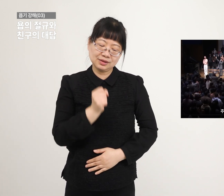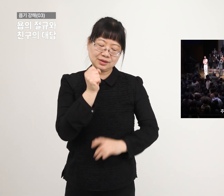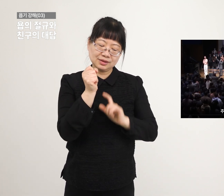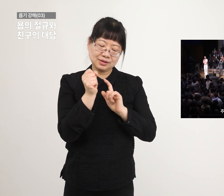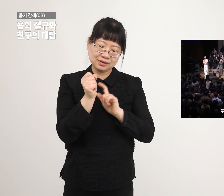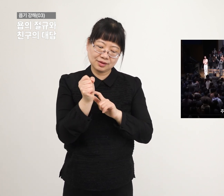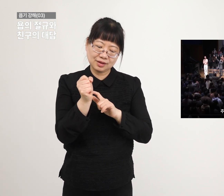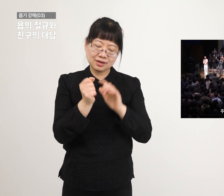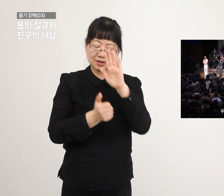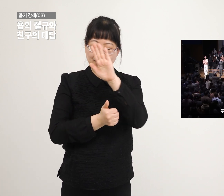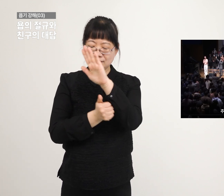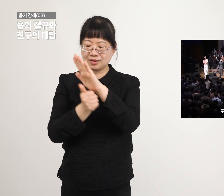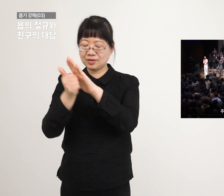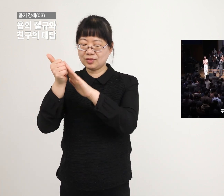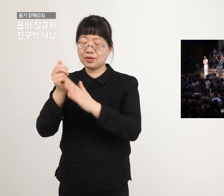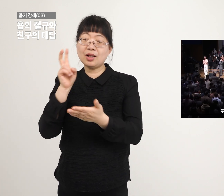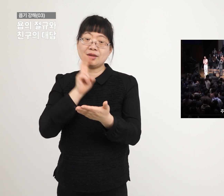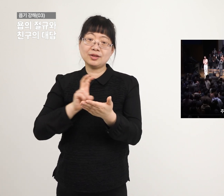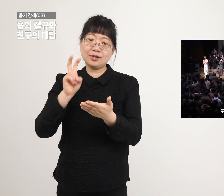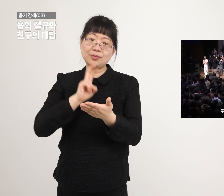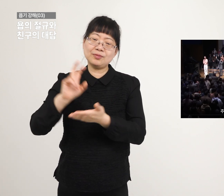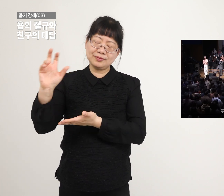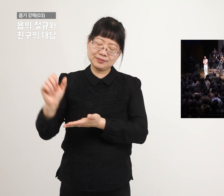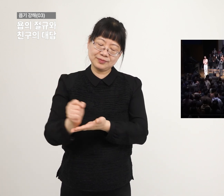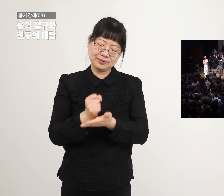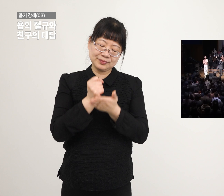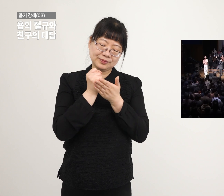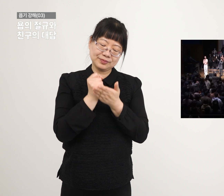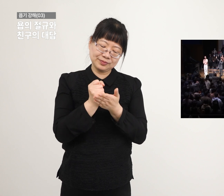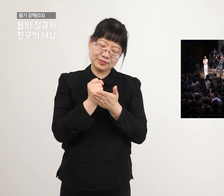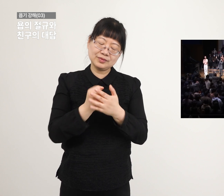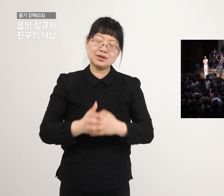노래로 소망의 노래로